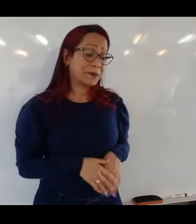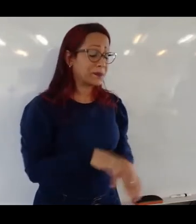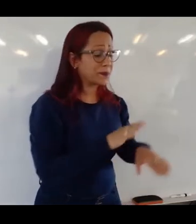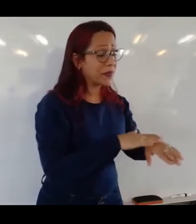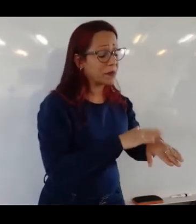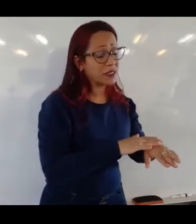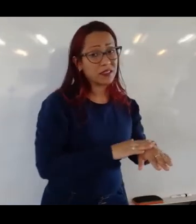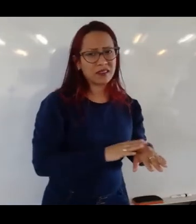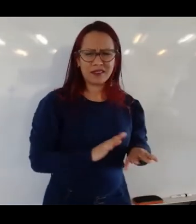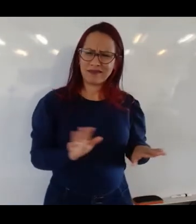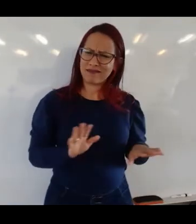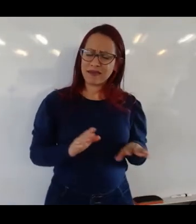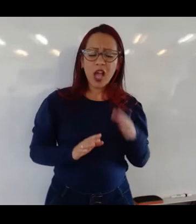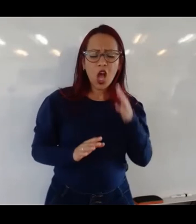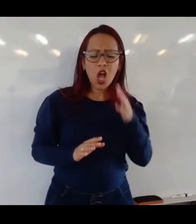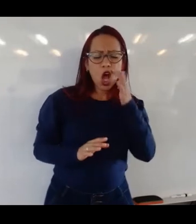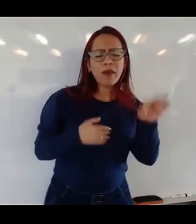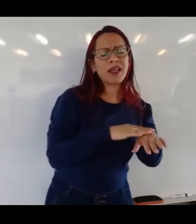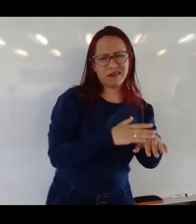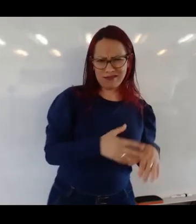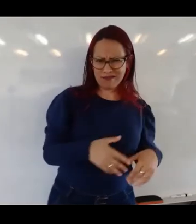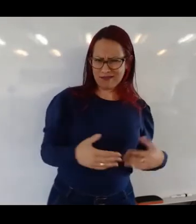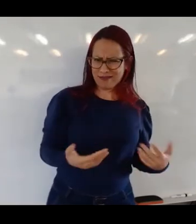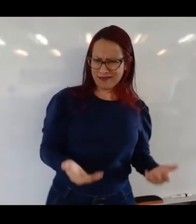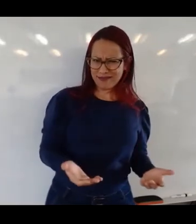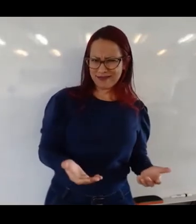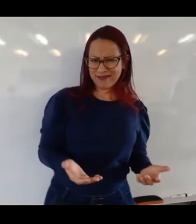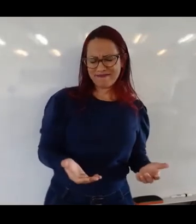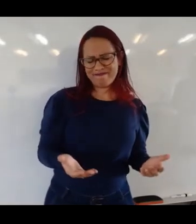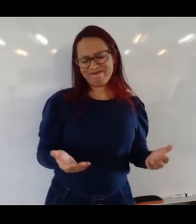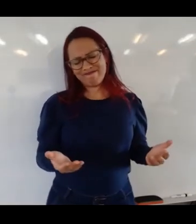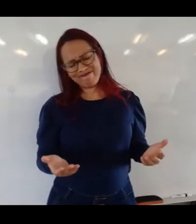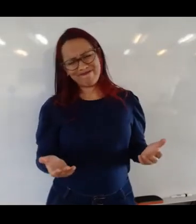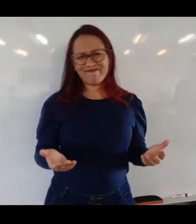nuestros compañeros varones ya les es autorizada